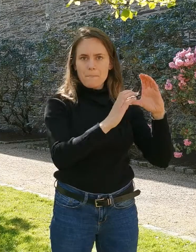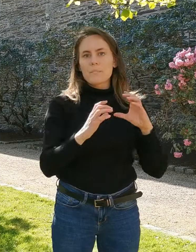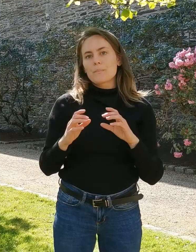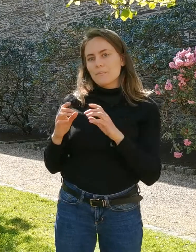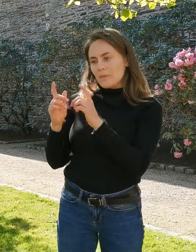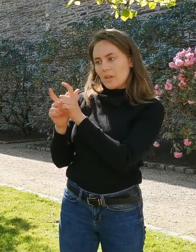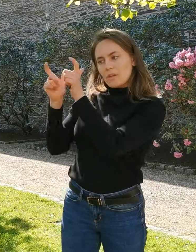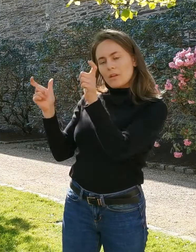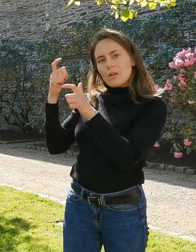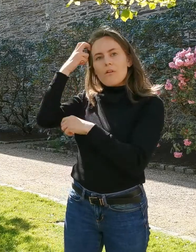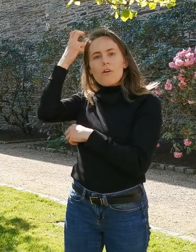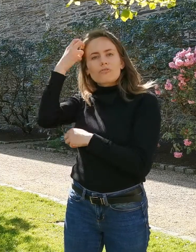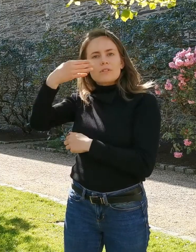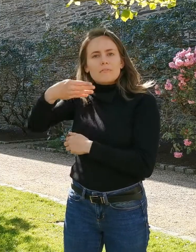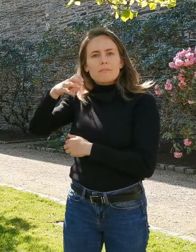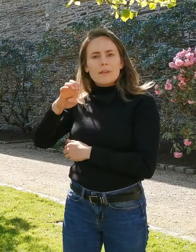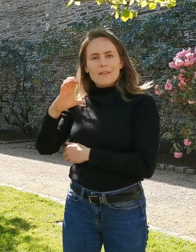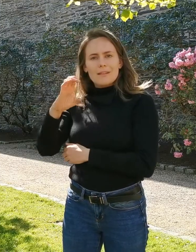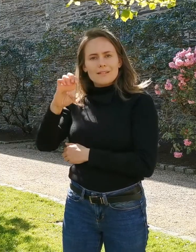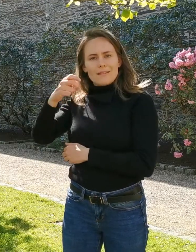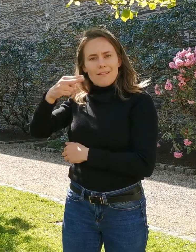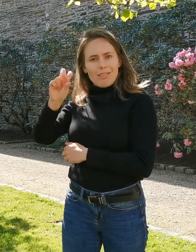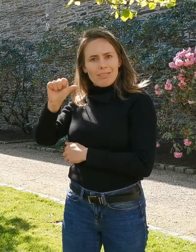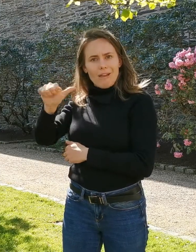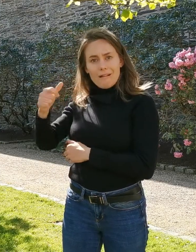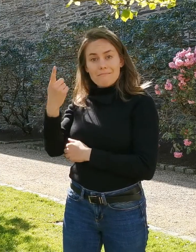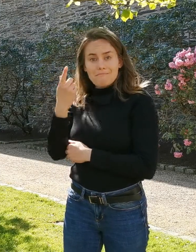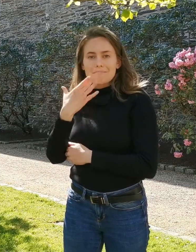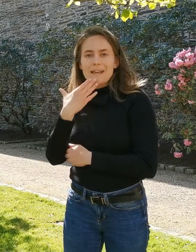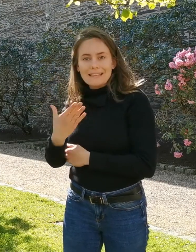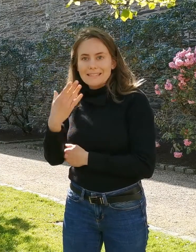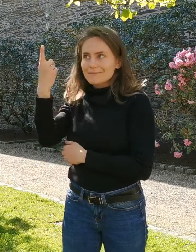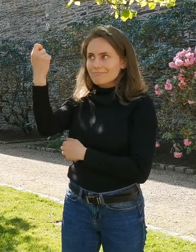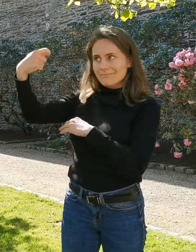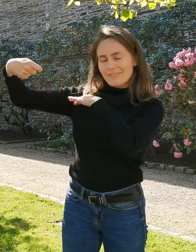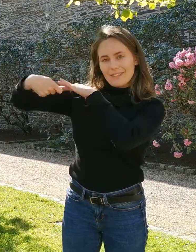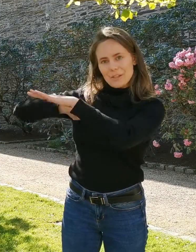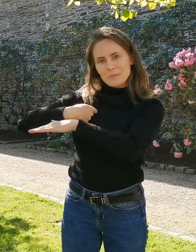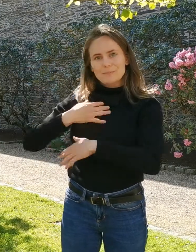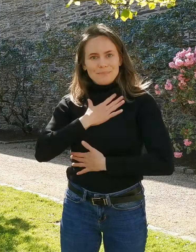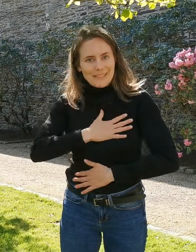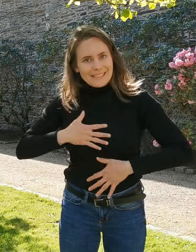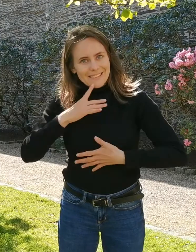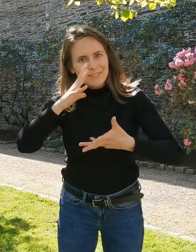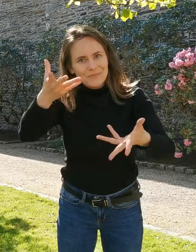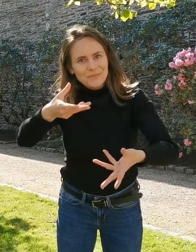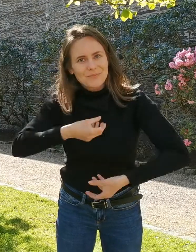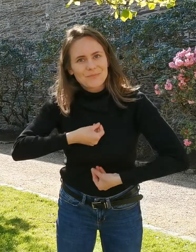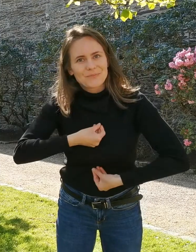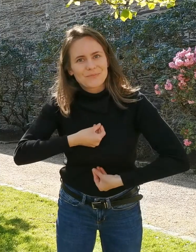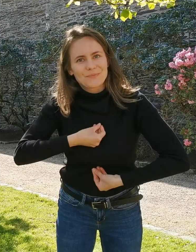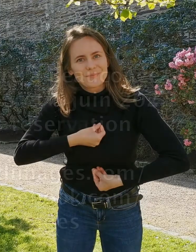nous tenons à remercier Angers Mécénat pour son soutien. Au plaisir de vous y retrouver.